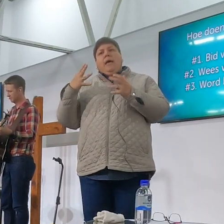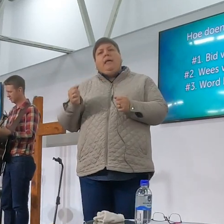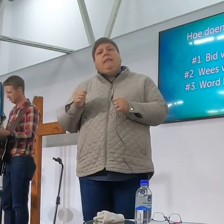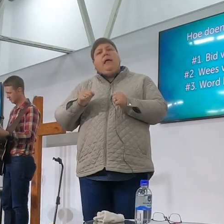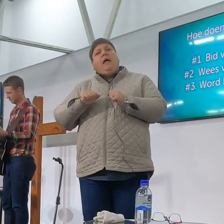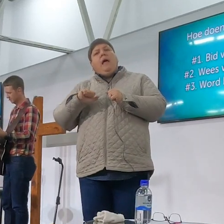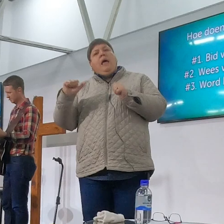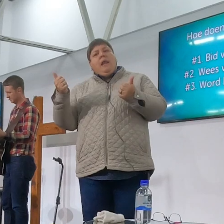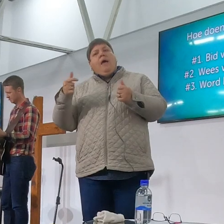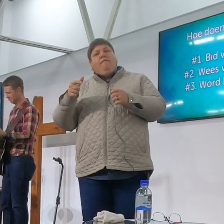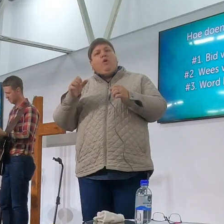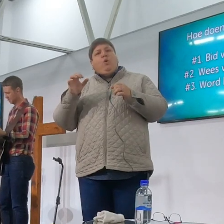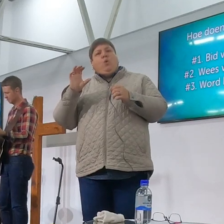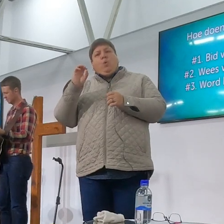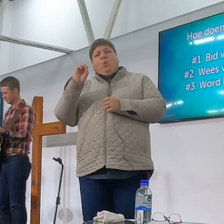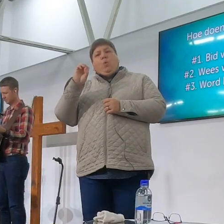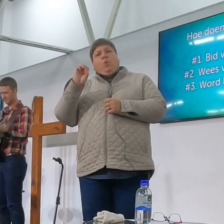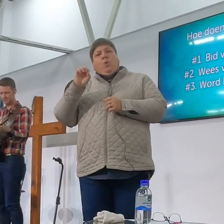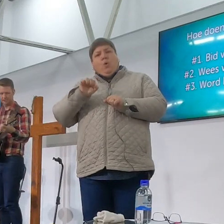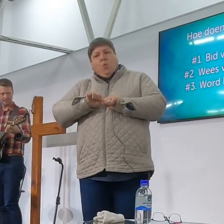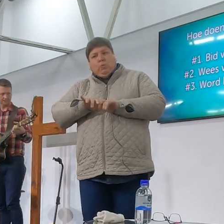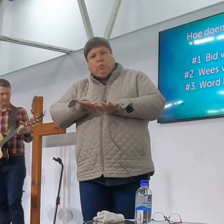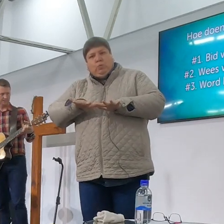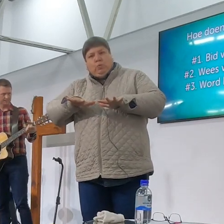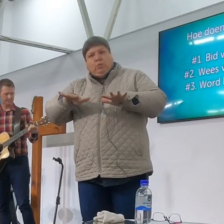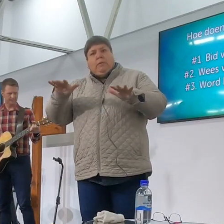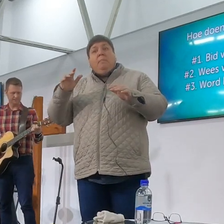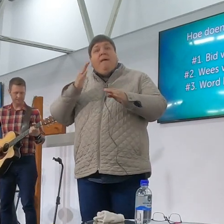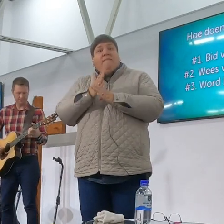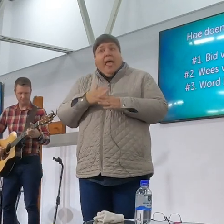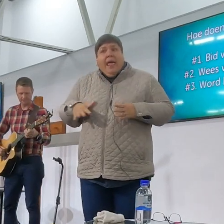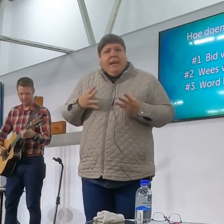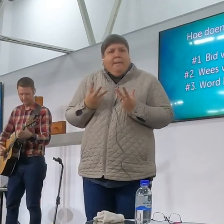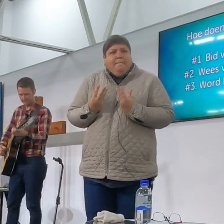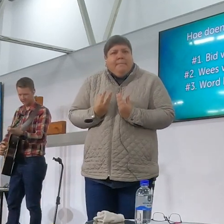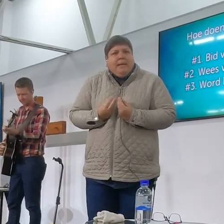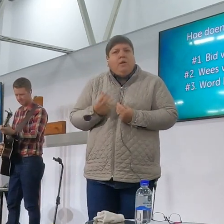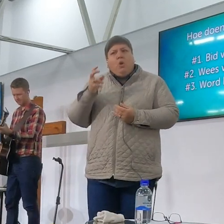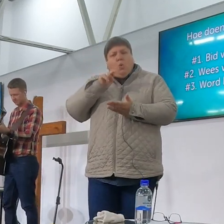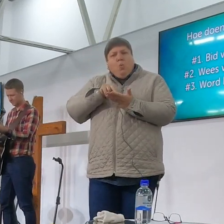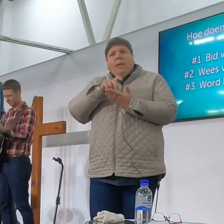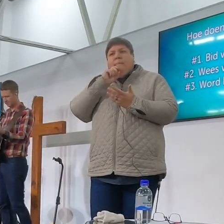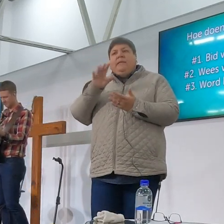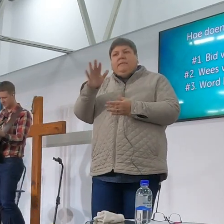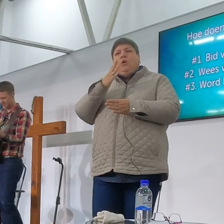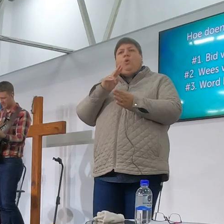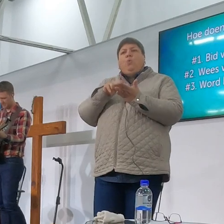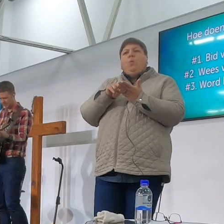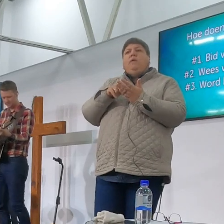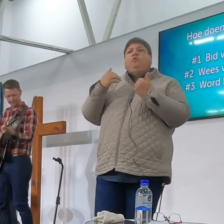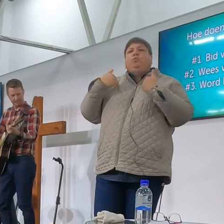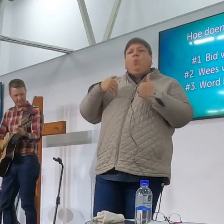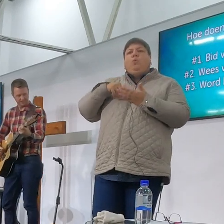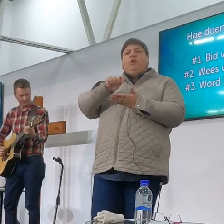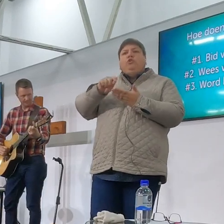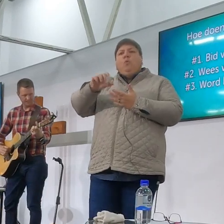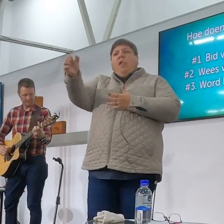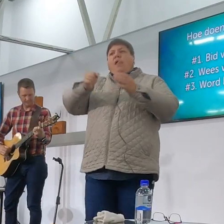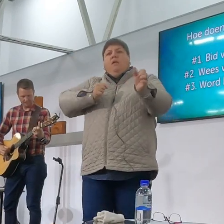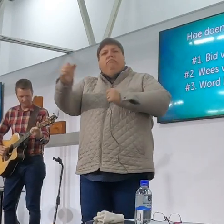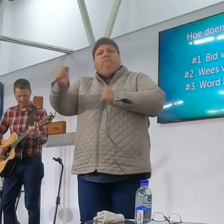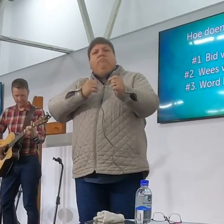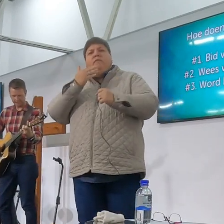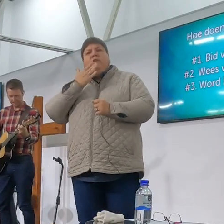reg te kry vir die oes. En dis wat Jesus sê, die oes is groot, die arbeiders is min. Ons het arbeiders nodig. En ek het jou nodig. Ek het nodig dat jy moet weet, jy's 'n